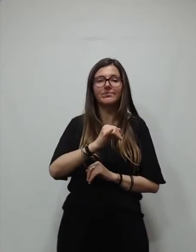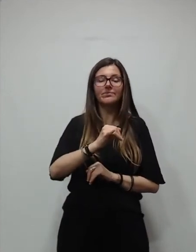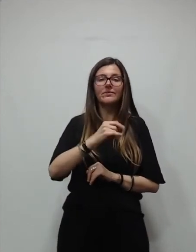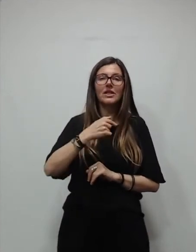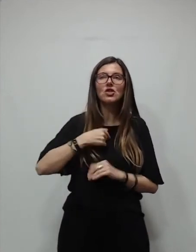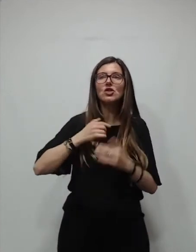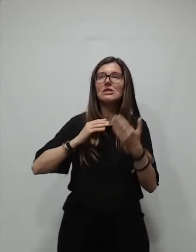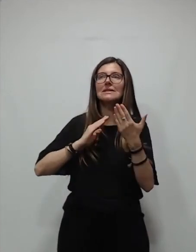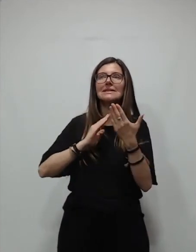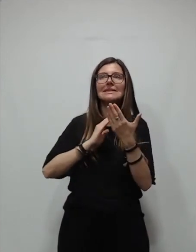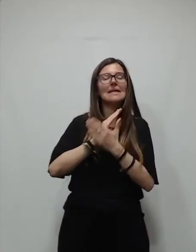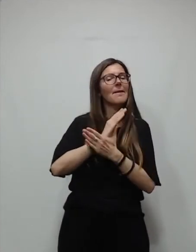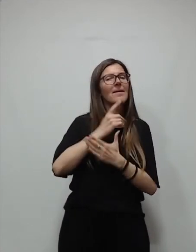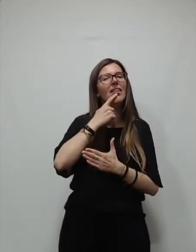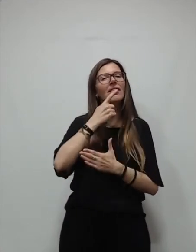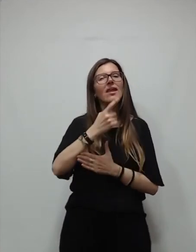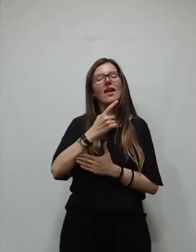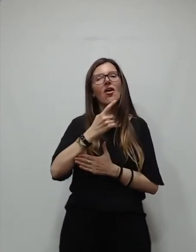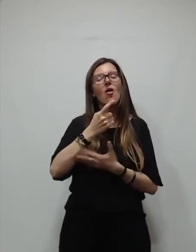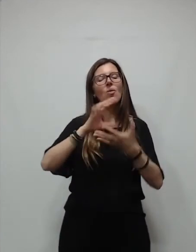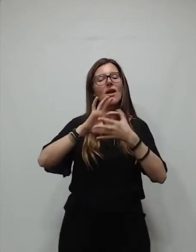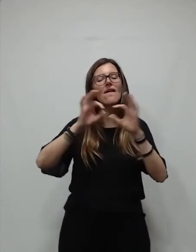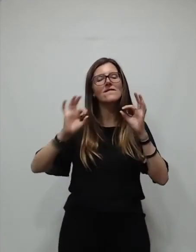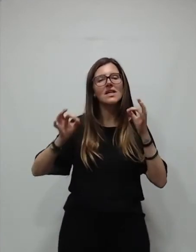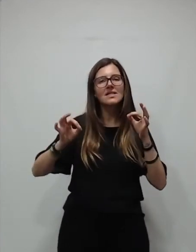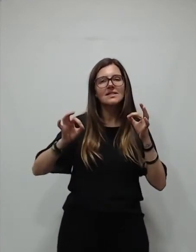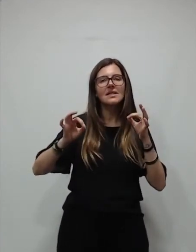Siempre tengo una frase que